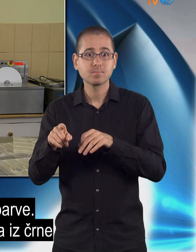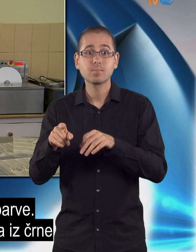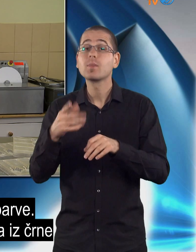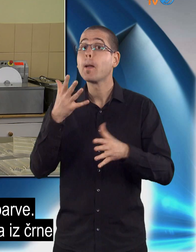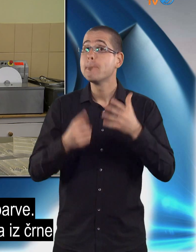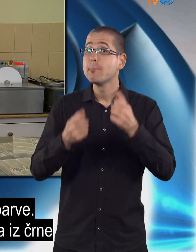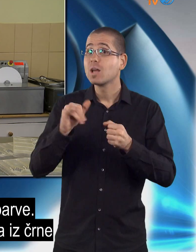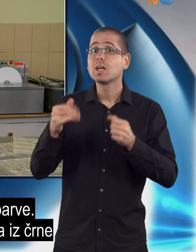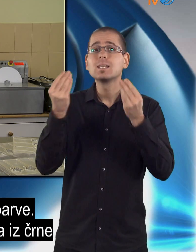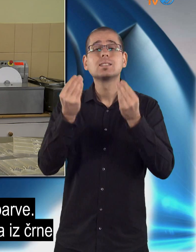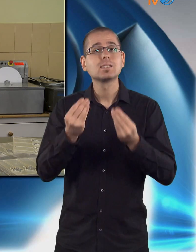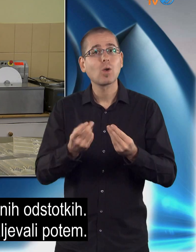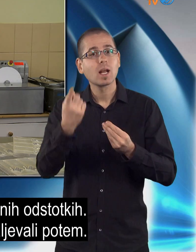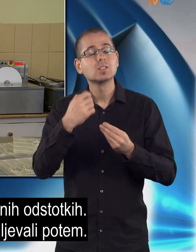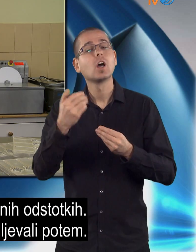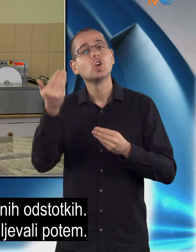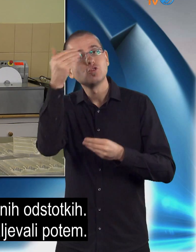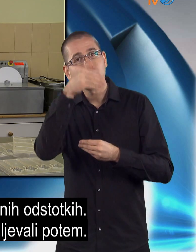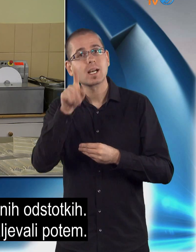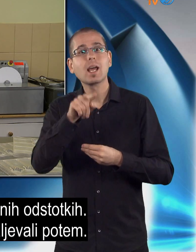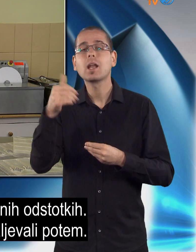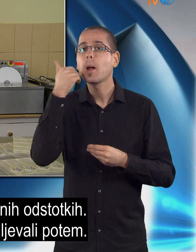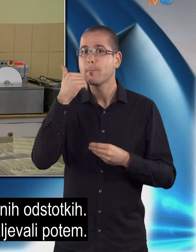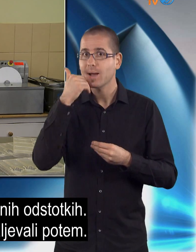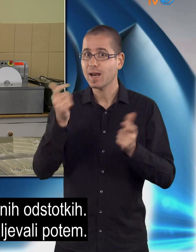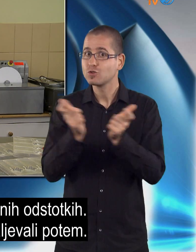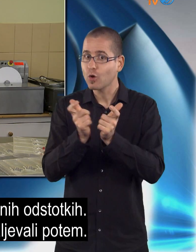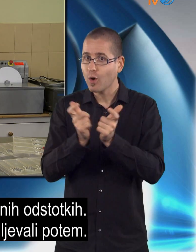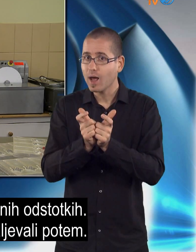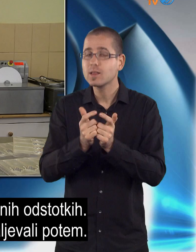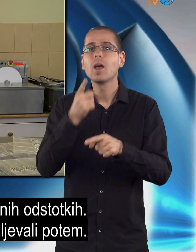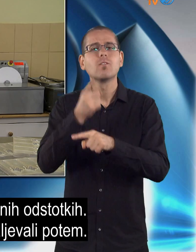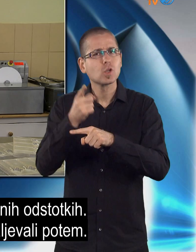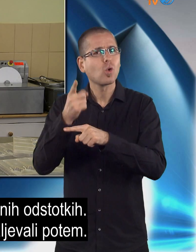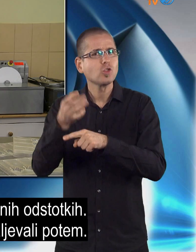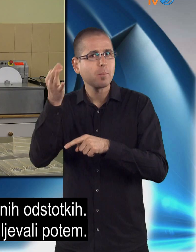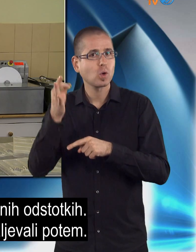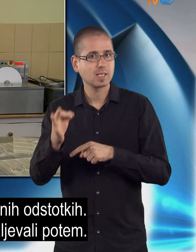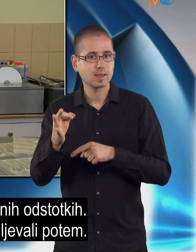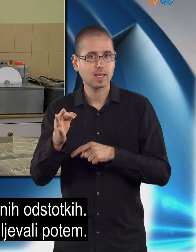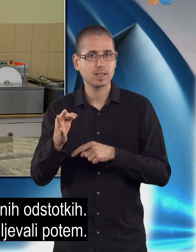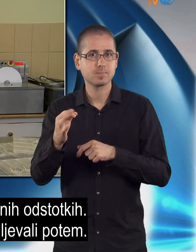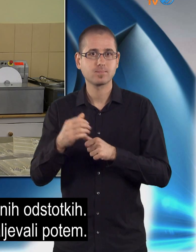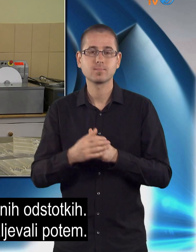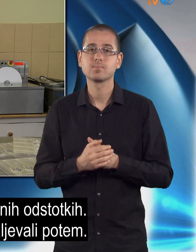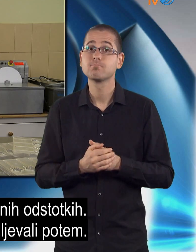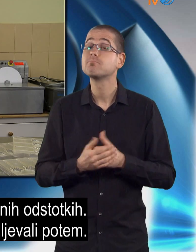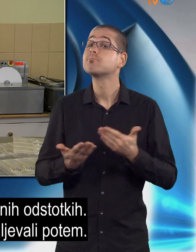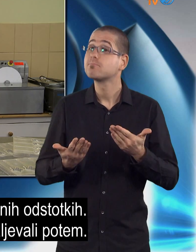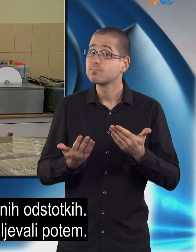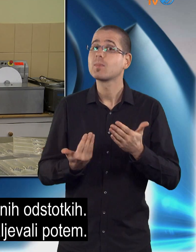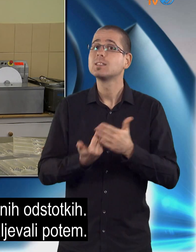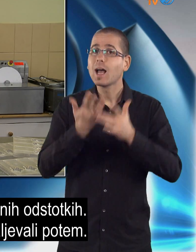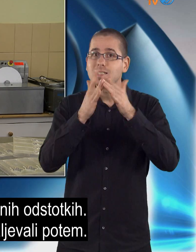Mlečna je sestavljena iz črne in bele čokolade v določenih procentih.